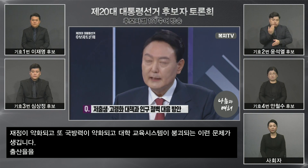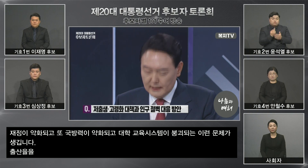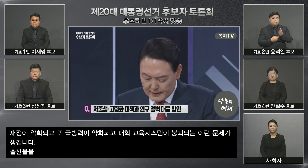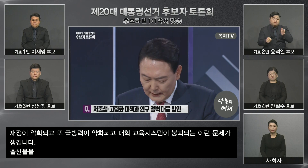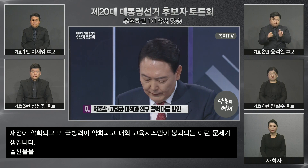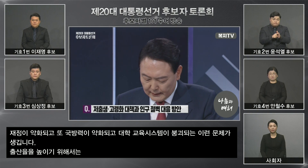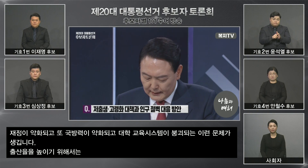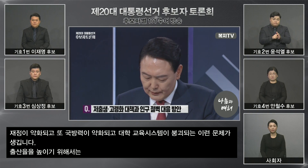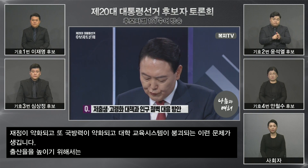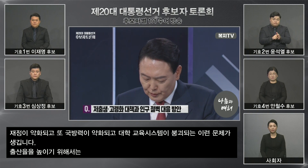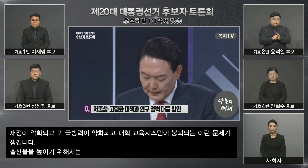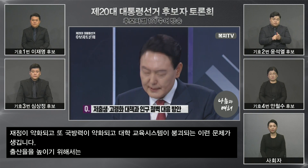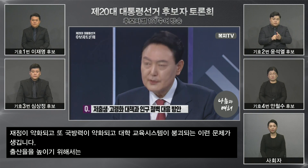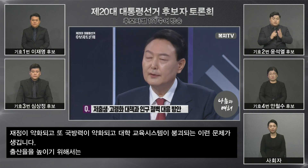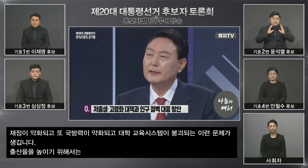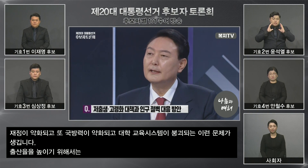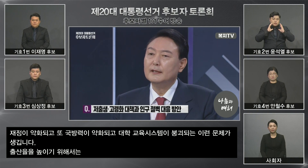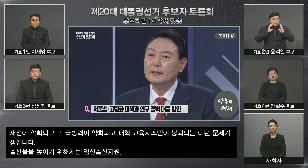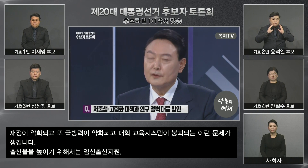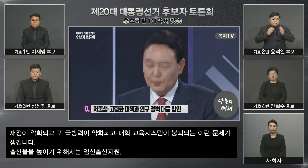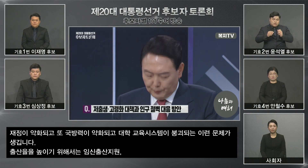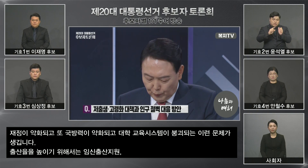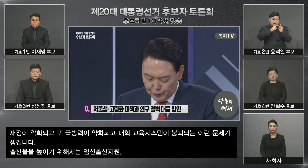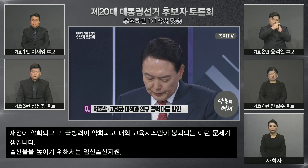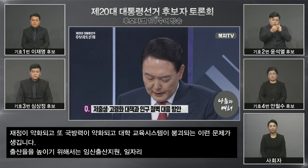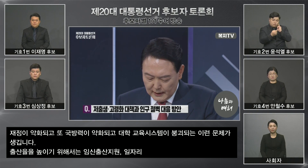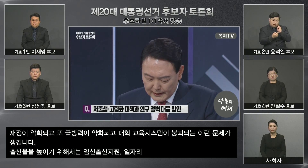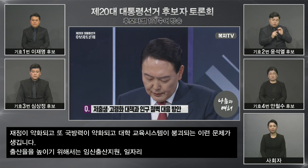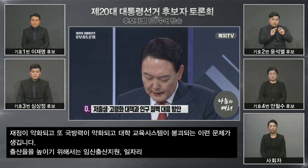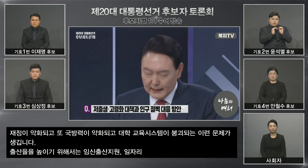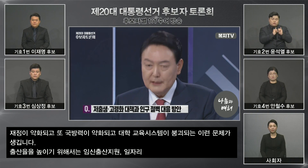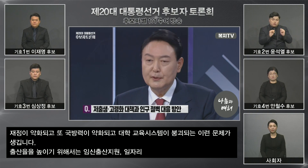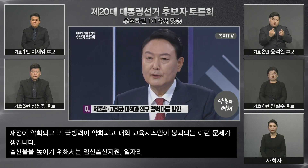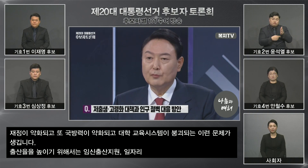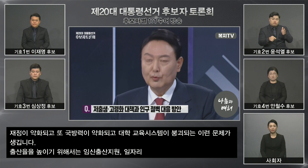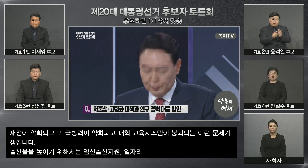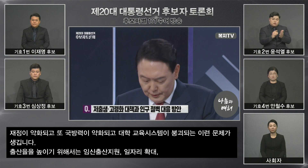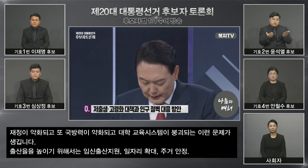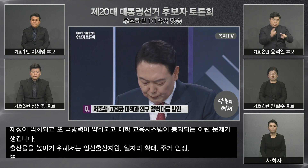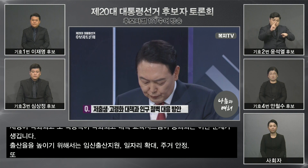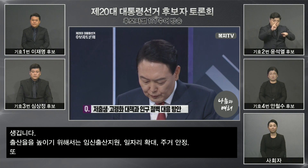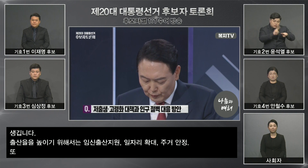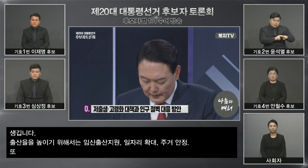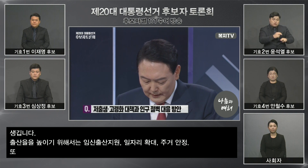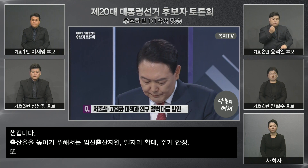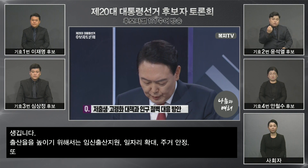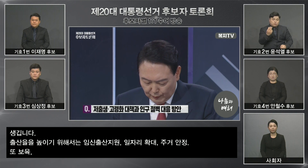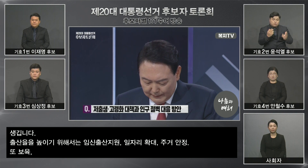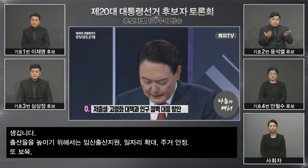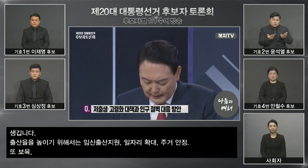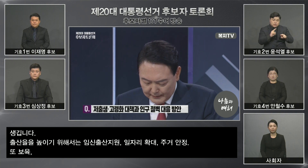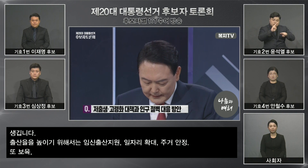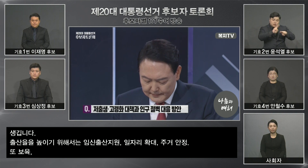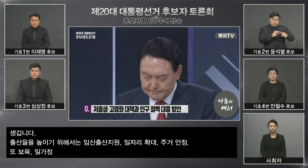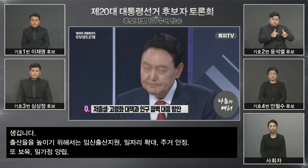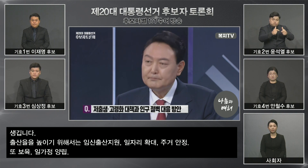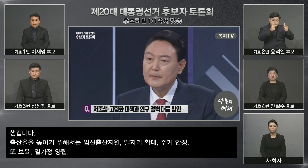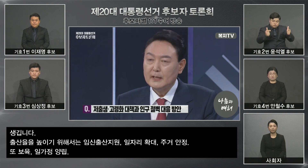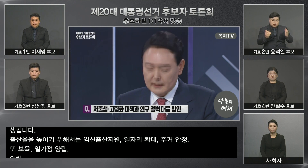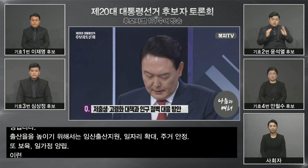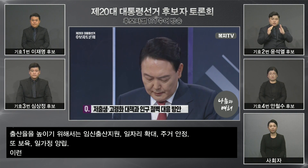지원, 일자리 확대, 주거 안정, 또 보육, 일가정 양립 이런 모든 제도들도